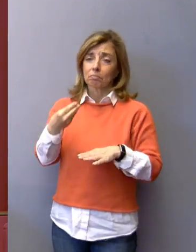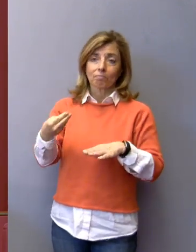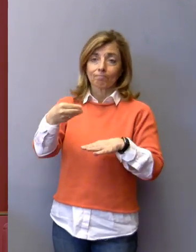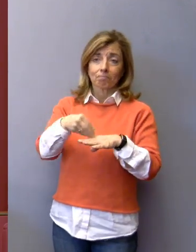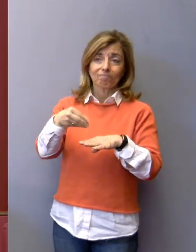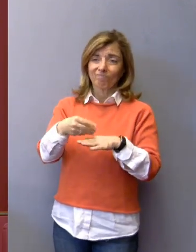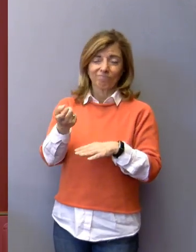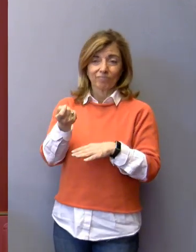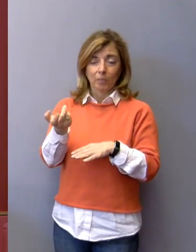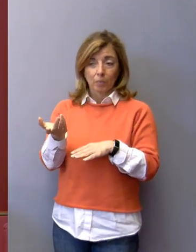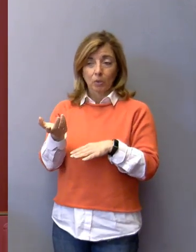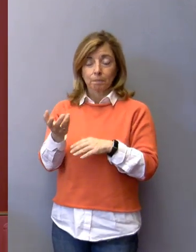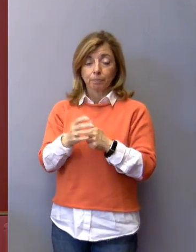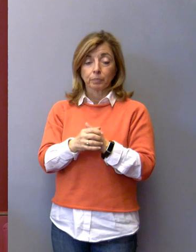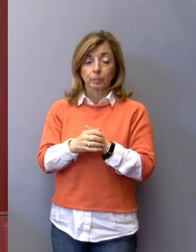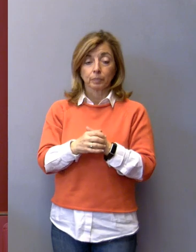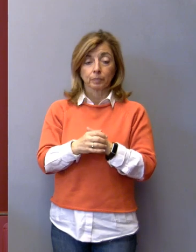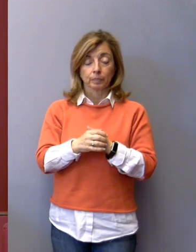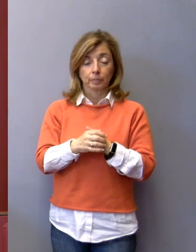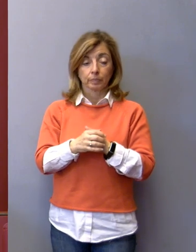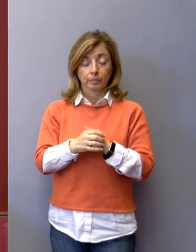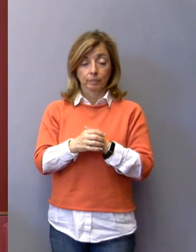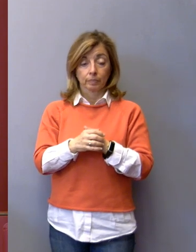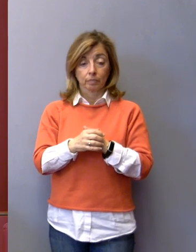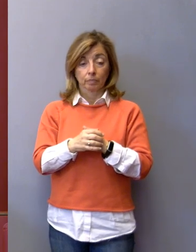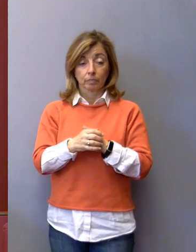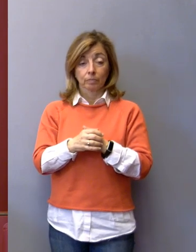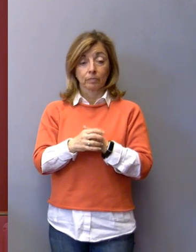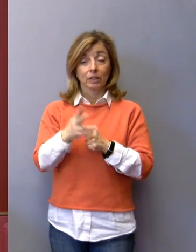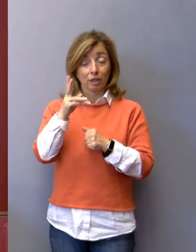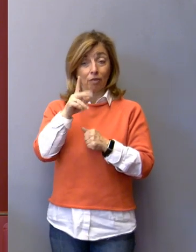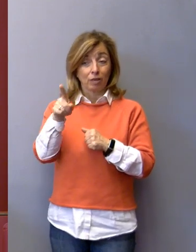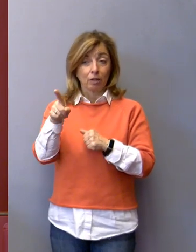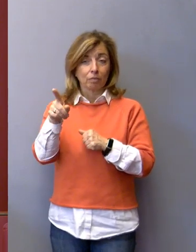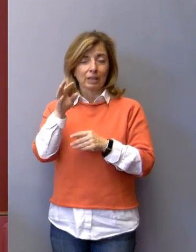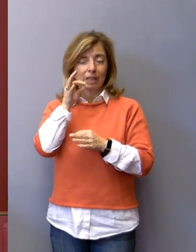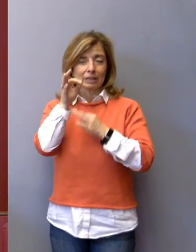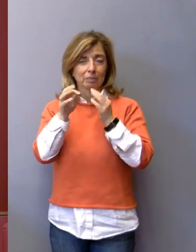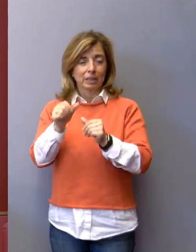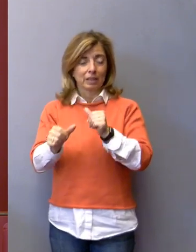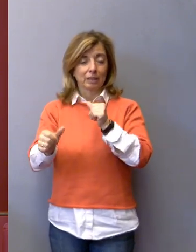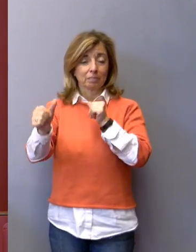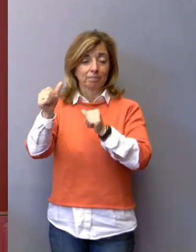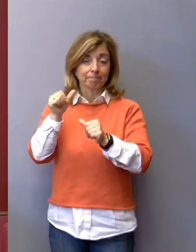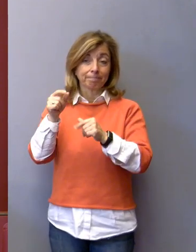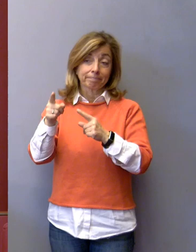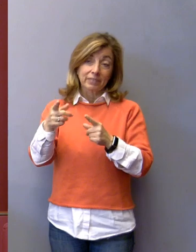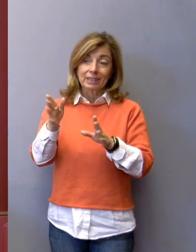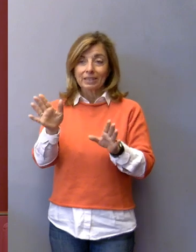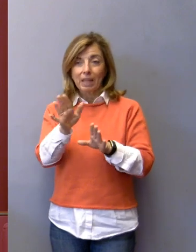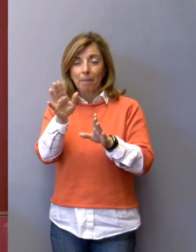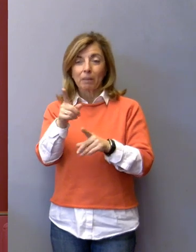premessa che aveva una connotazione leggermente canzonettoria ma